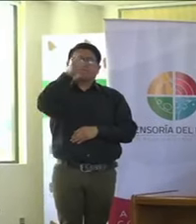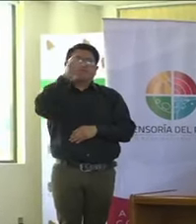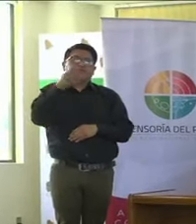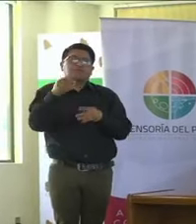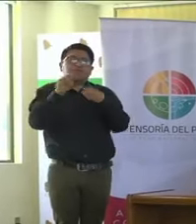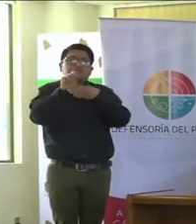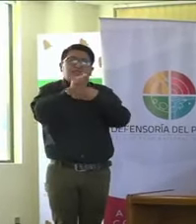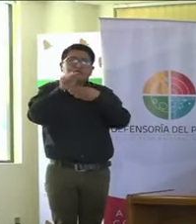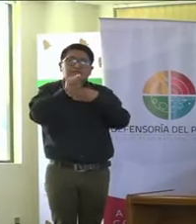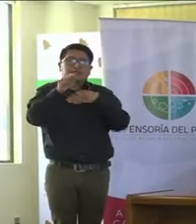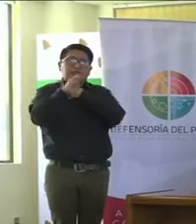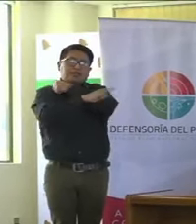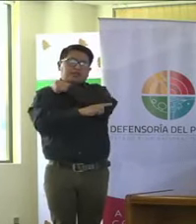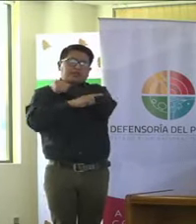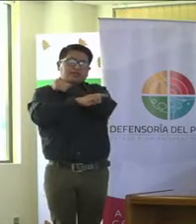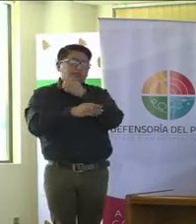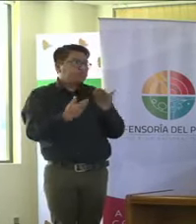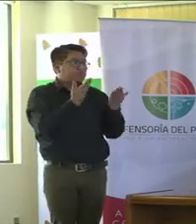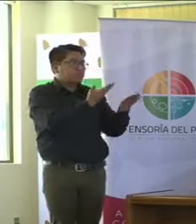palabras.